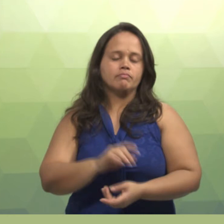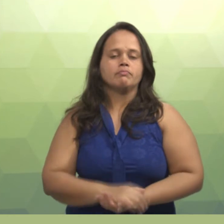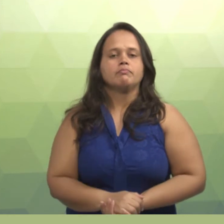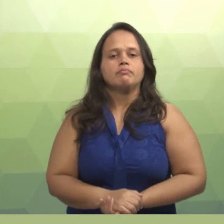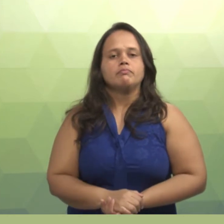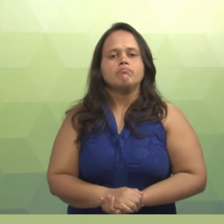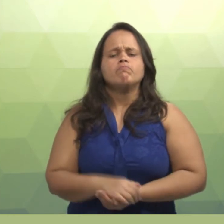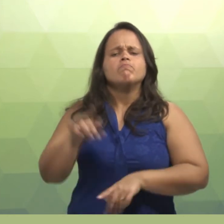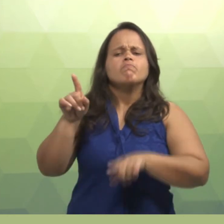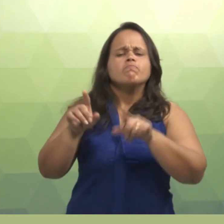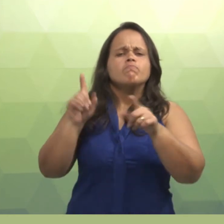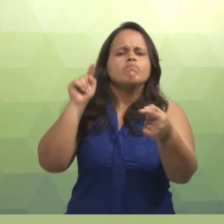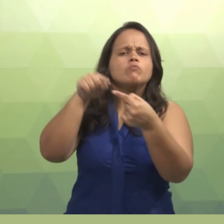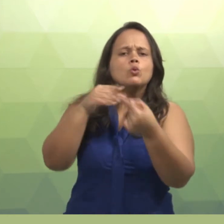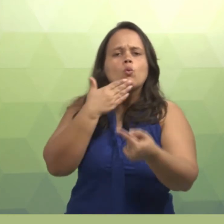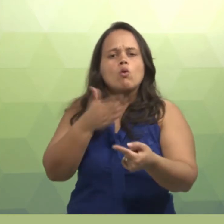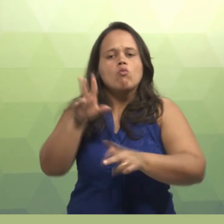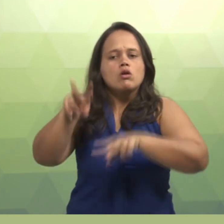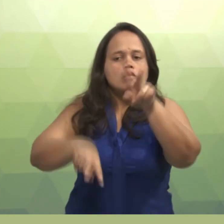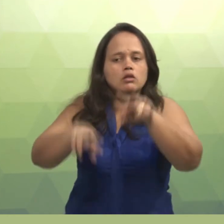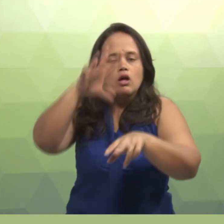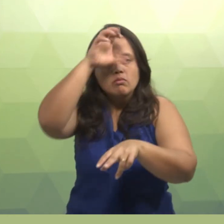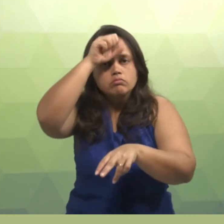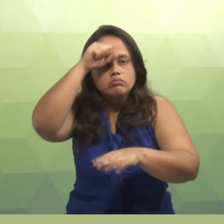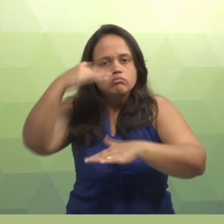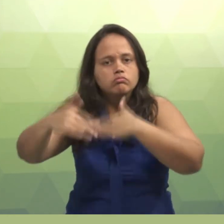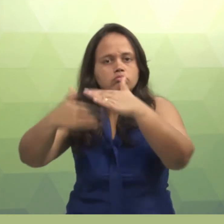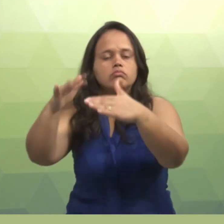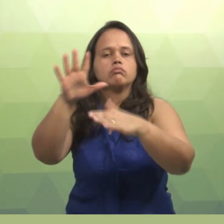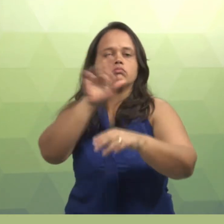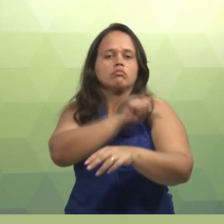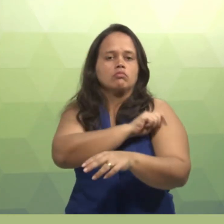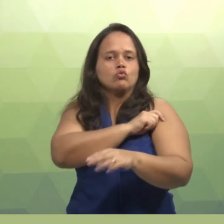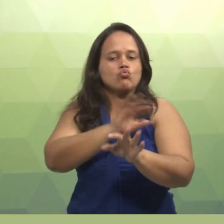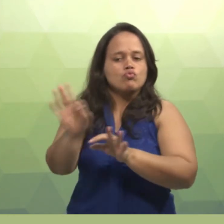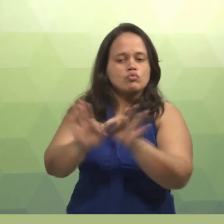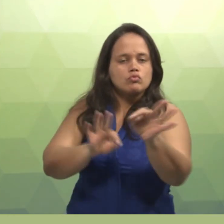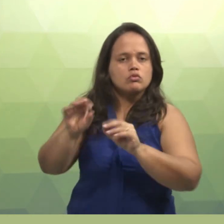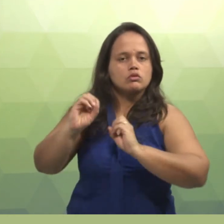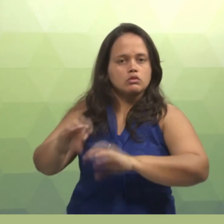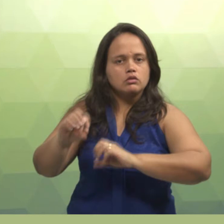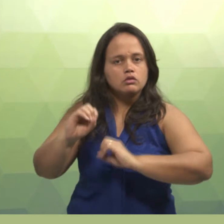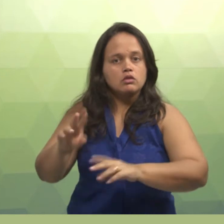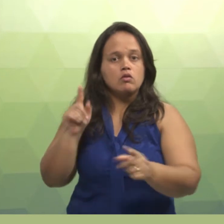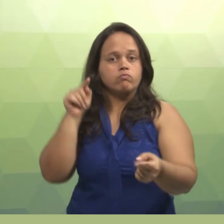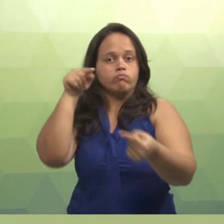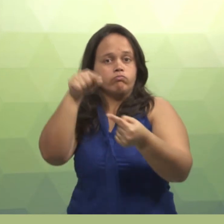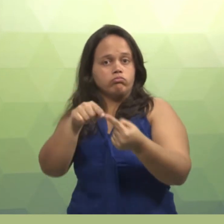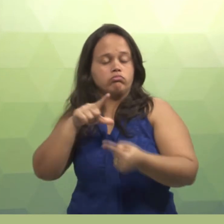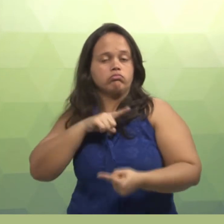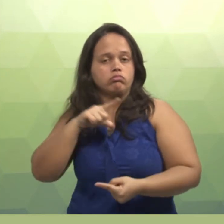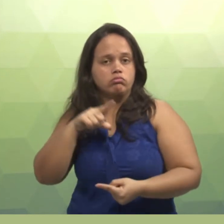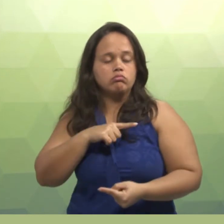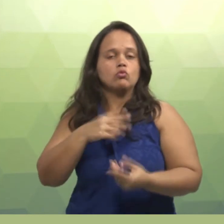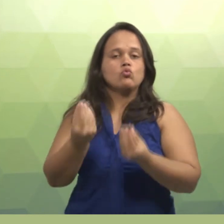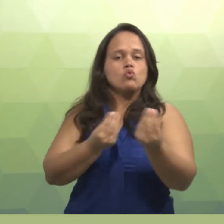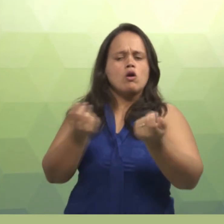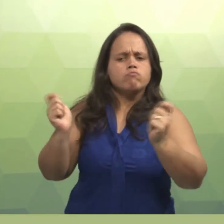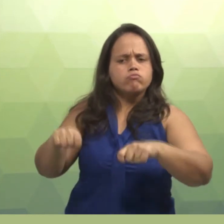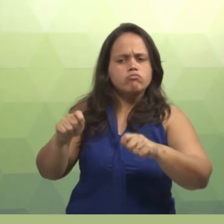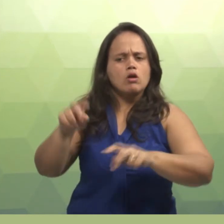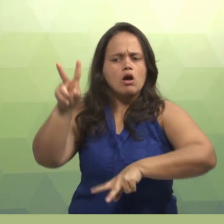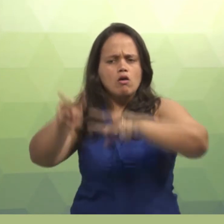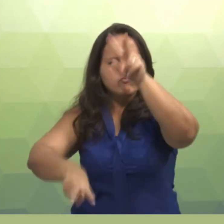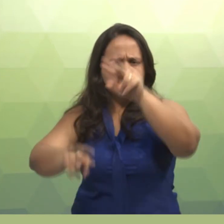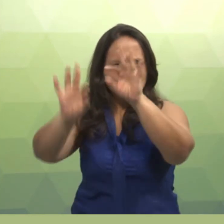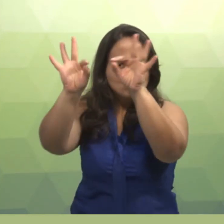instituição, cujo objetivo é analisar a aprendizagem dos alunos e o processo de ensino. Tem como finalidade possibilitar